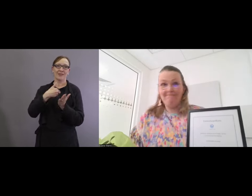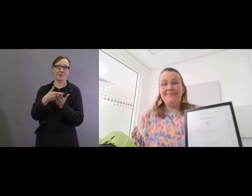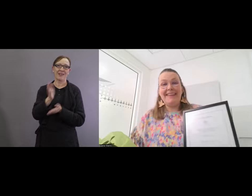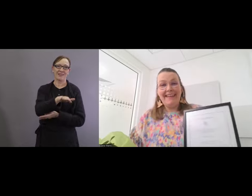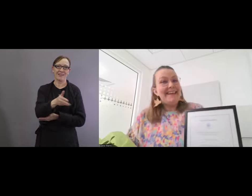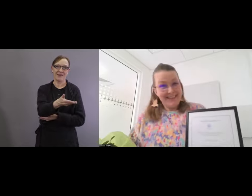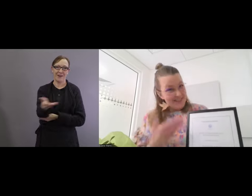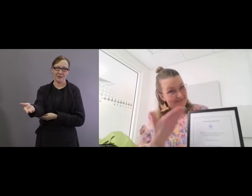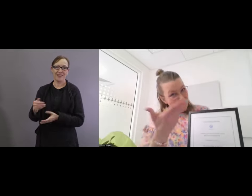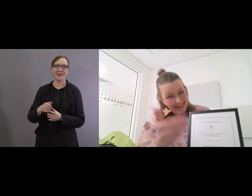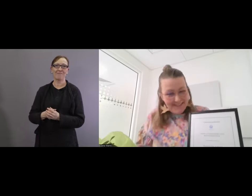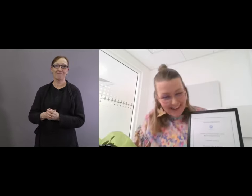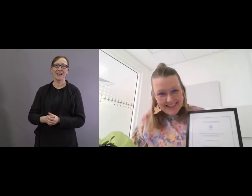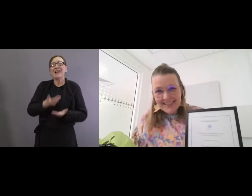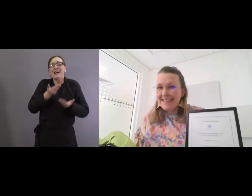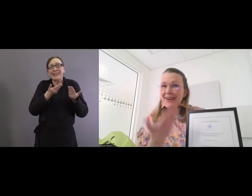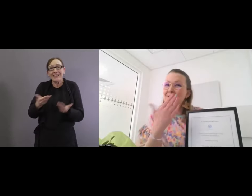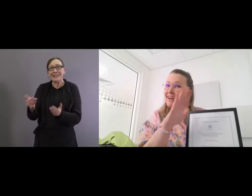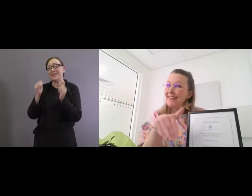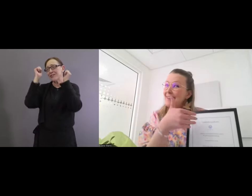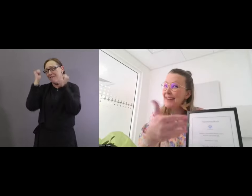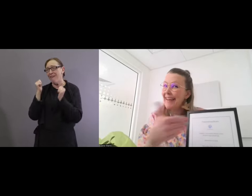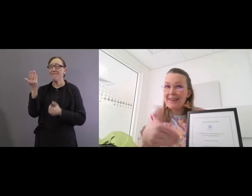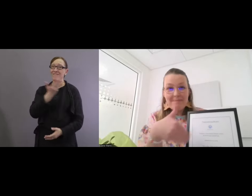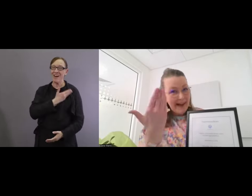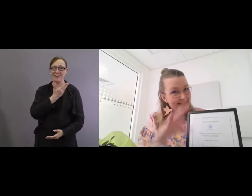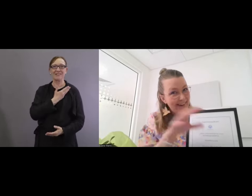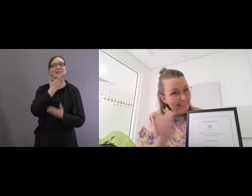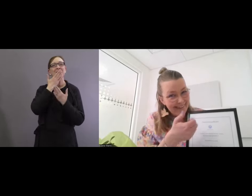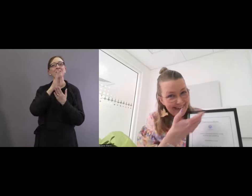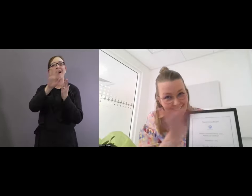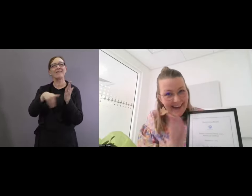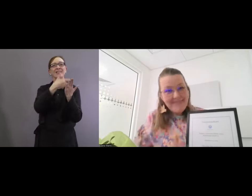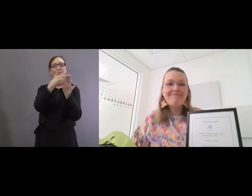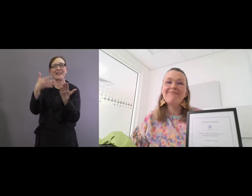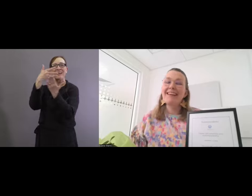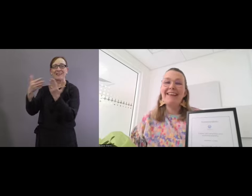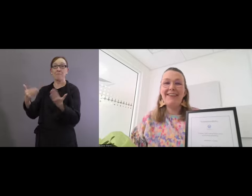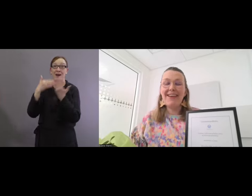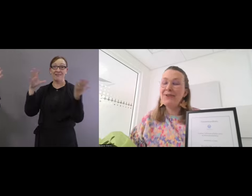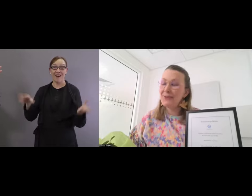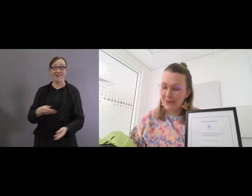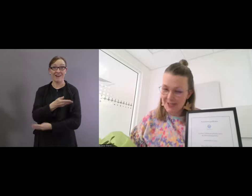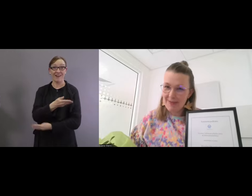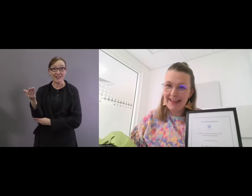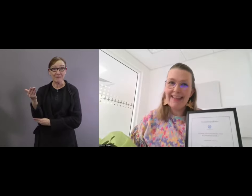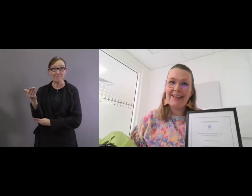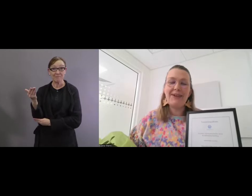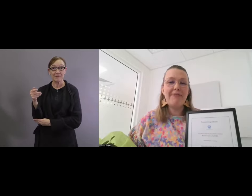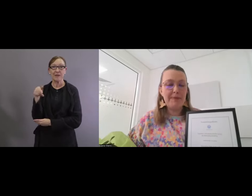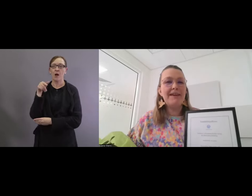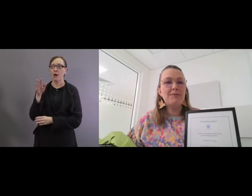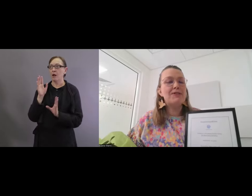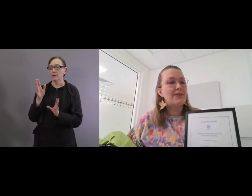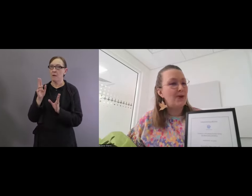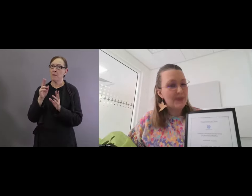Eli kiitos ihan valtavasti ja hyvää viittomakielten päivää kaikille. Ja tämä on ollut tosi